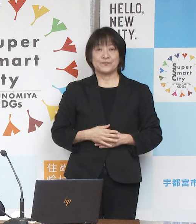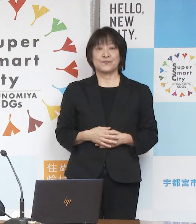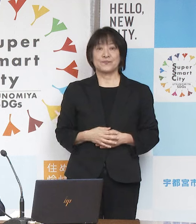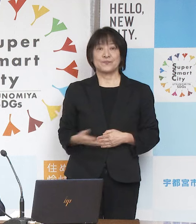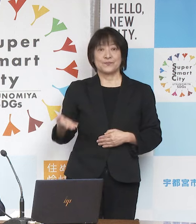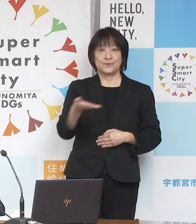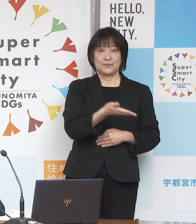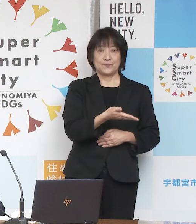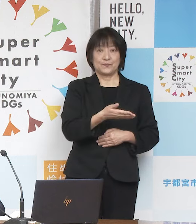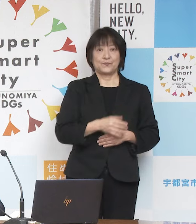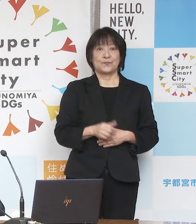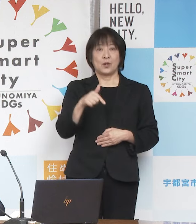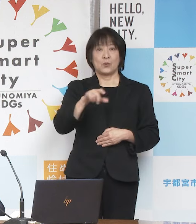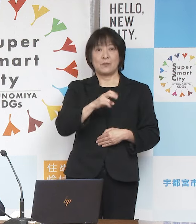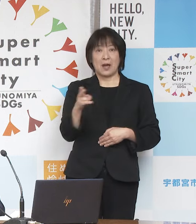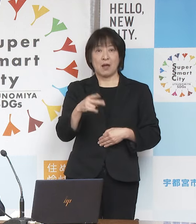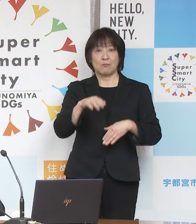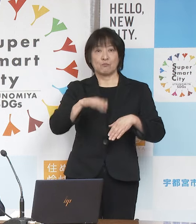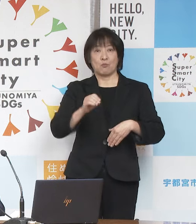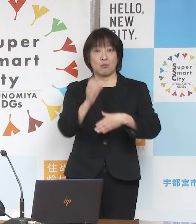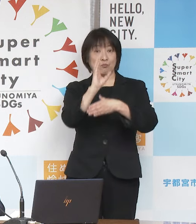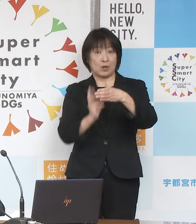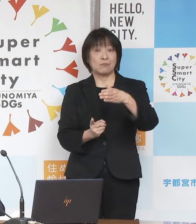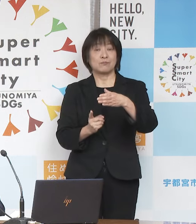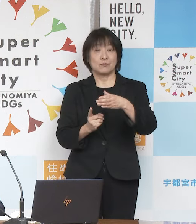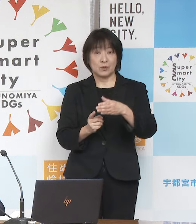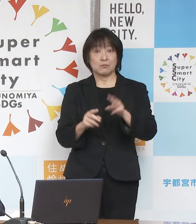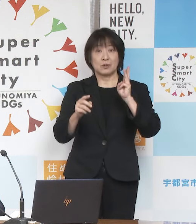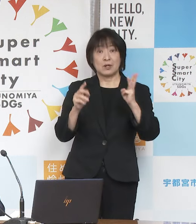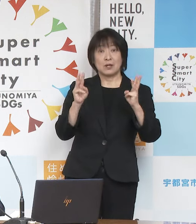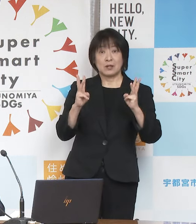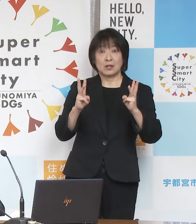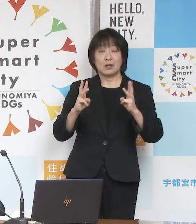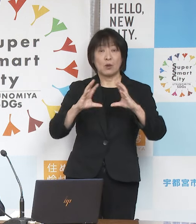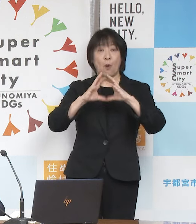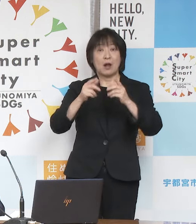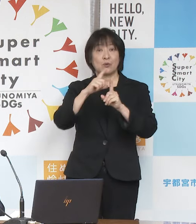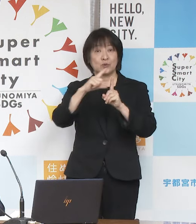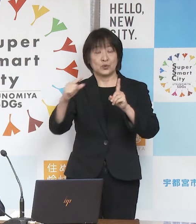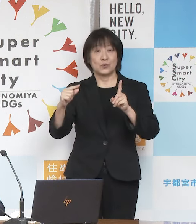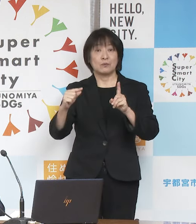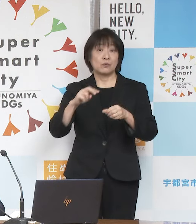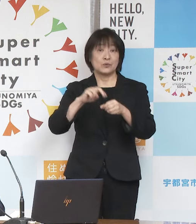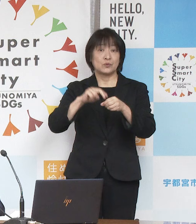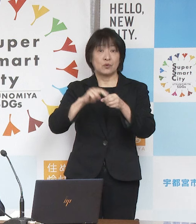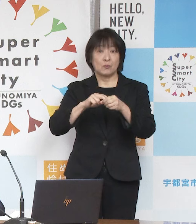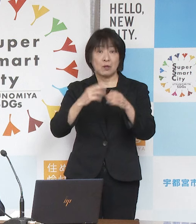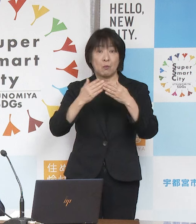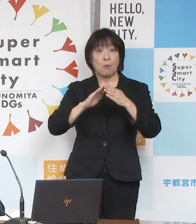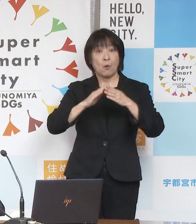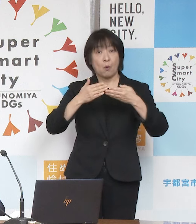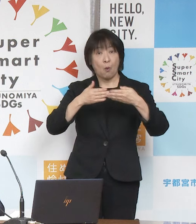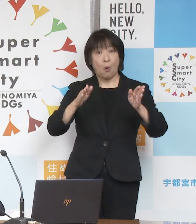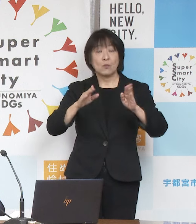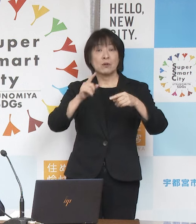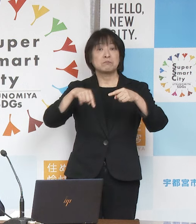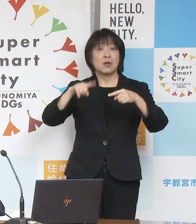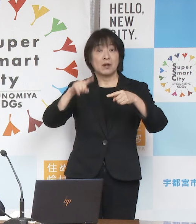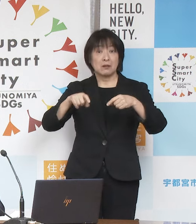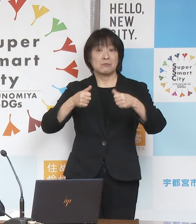にfiva3x3ワールドツアー宇都宮オープナー及びオリンピック予選